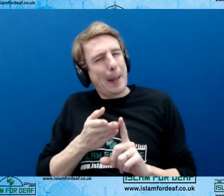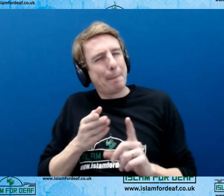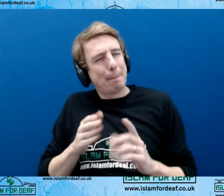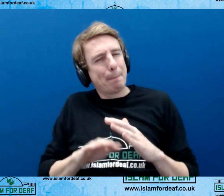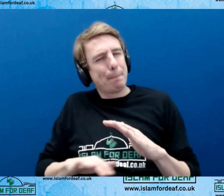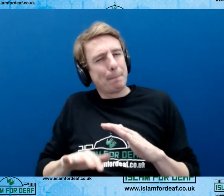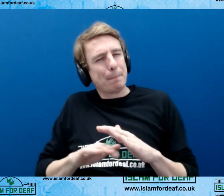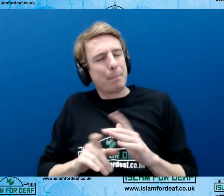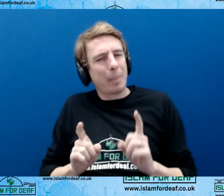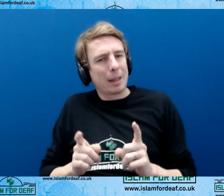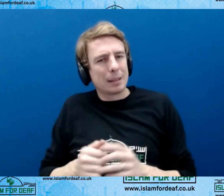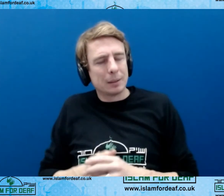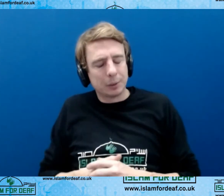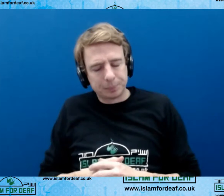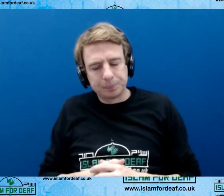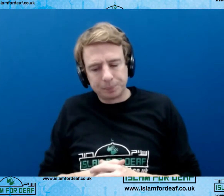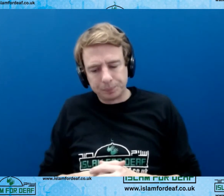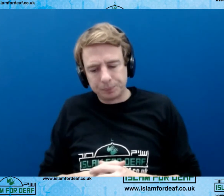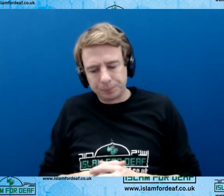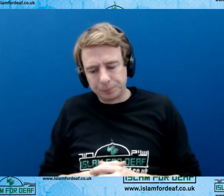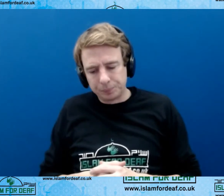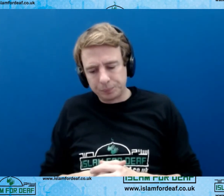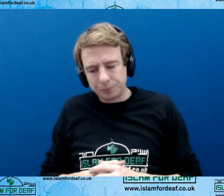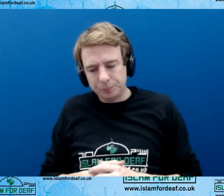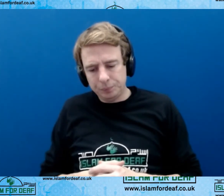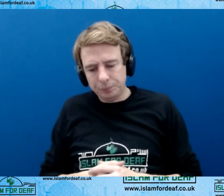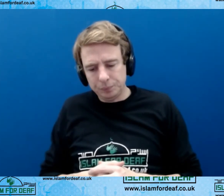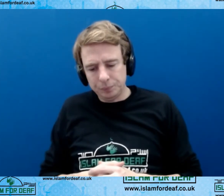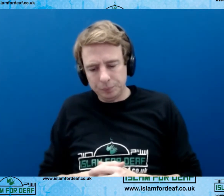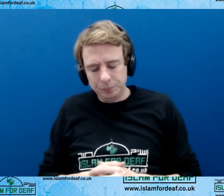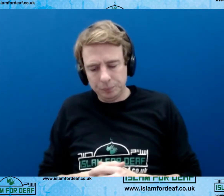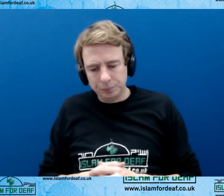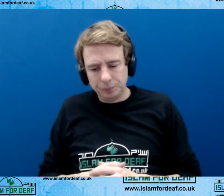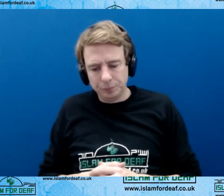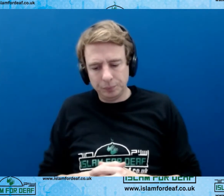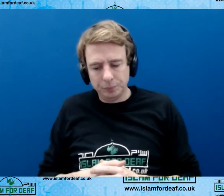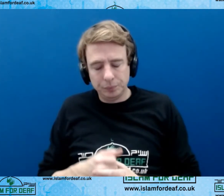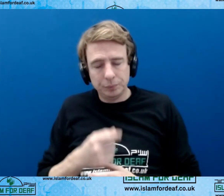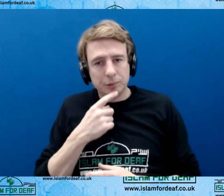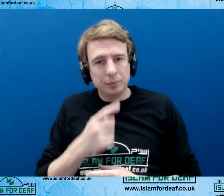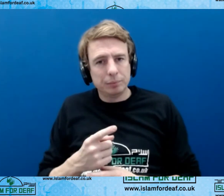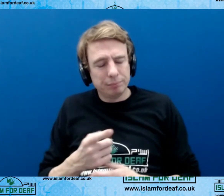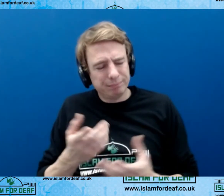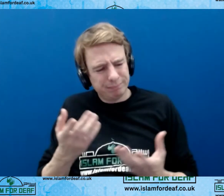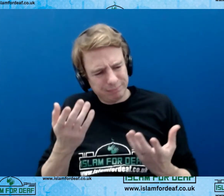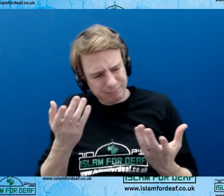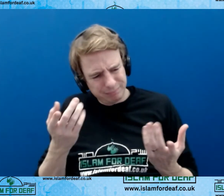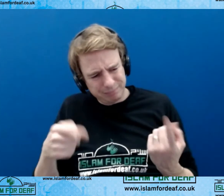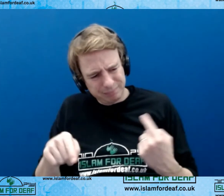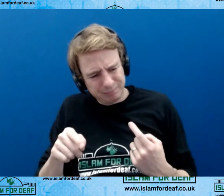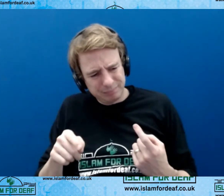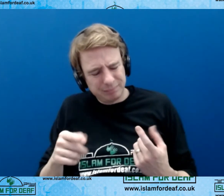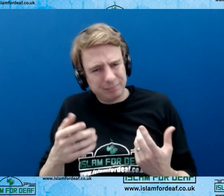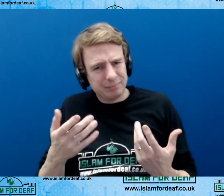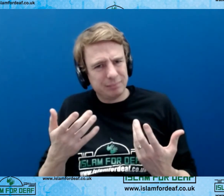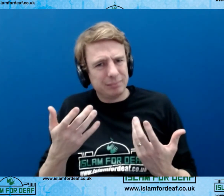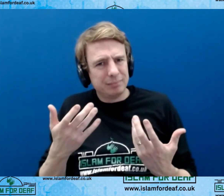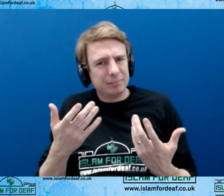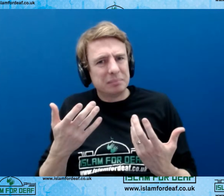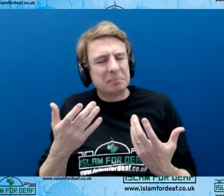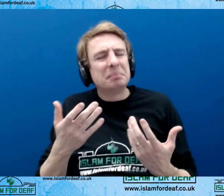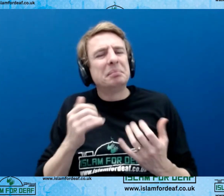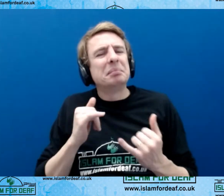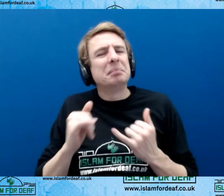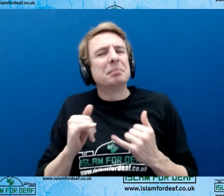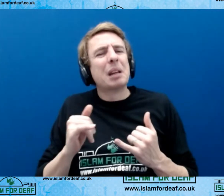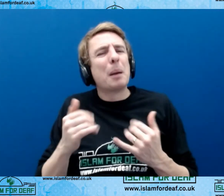والبعث والوقوف بين يدي الله سبحانه وتعالى. Have you seen the one who denies the day of recompense and the